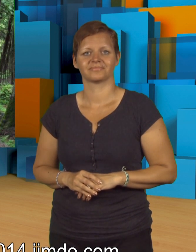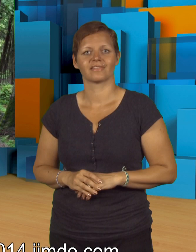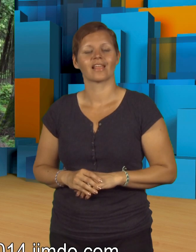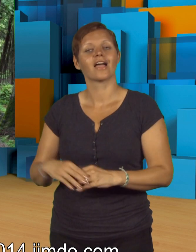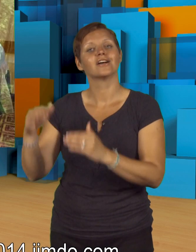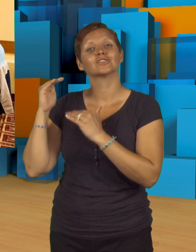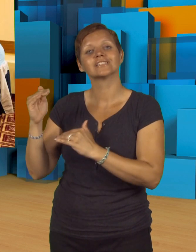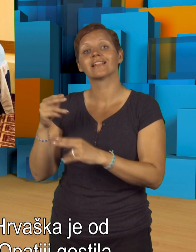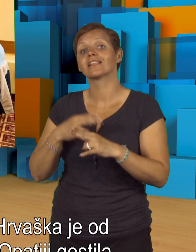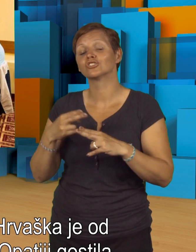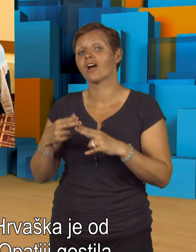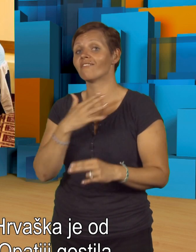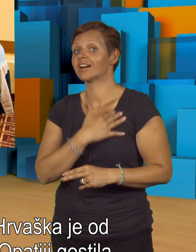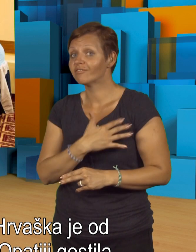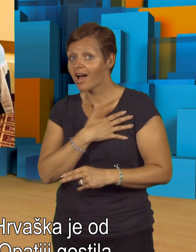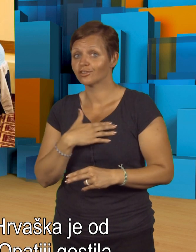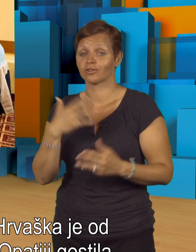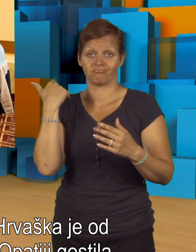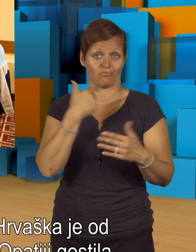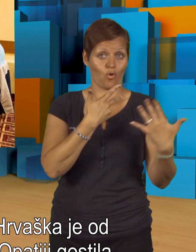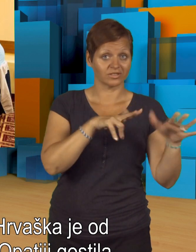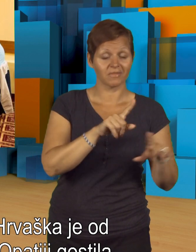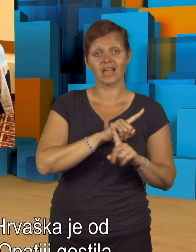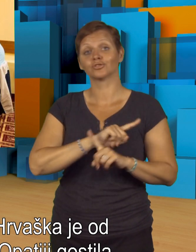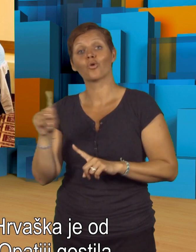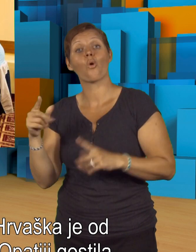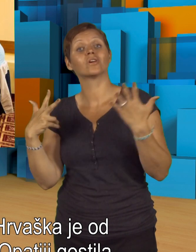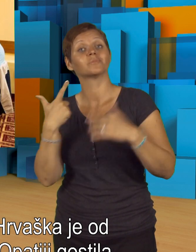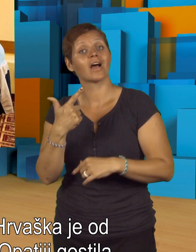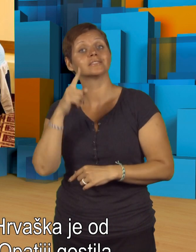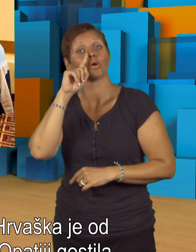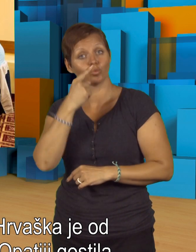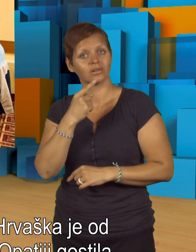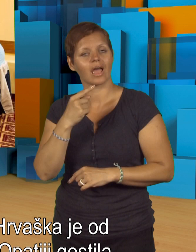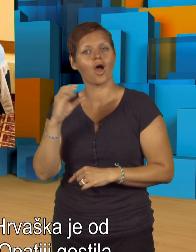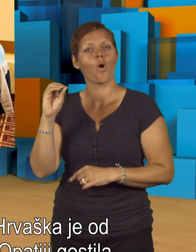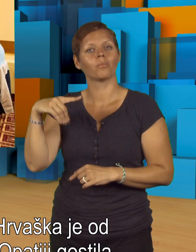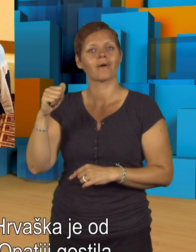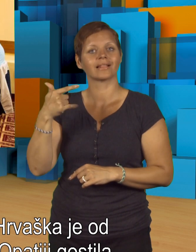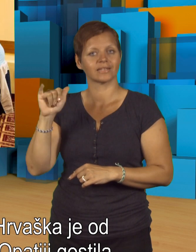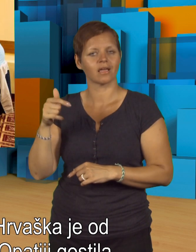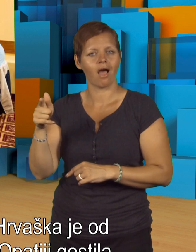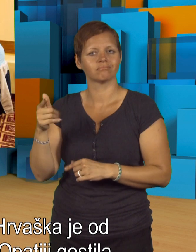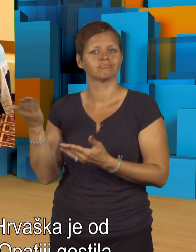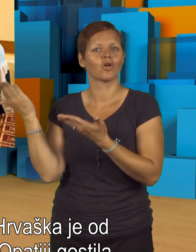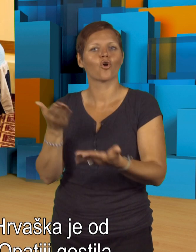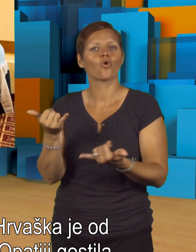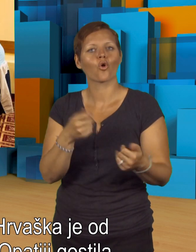def-mtb-em2014.jimdo.com. Sosednja država Hrvaška je od 18. do 28. junija v Opatiji gostila 17.